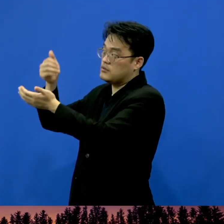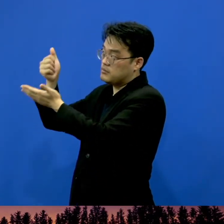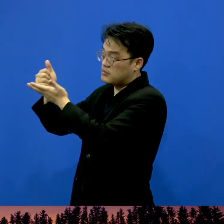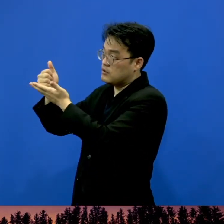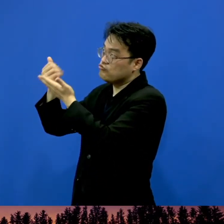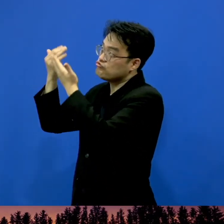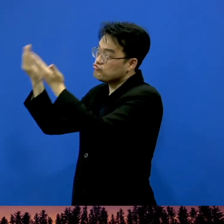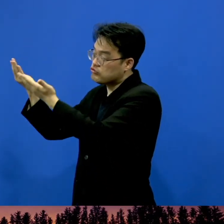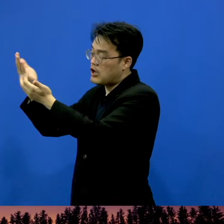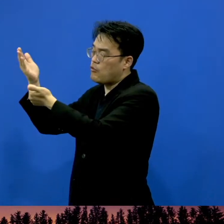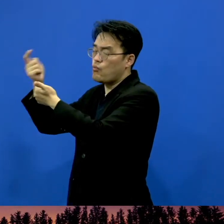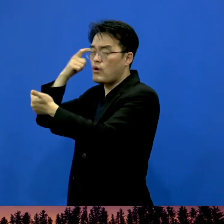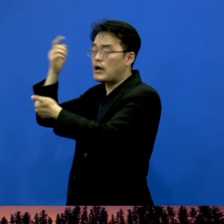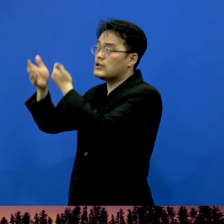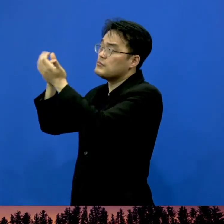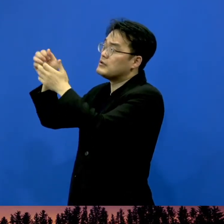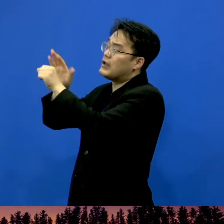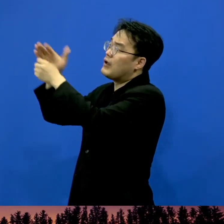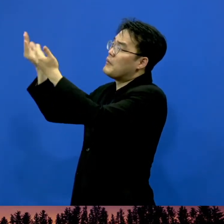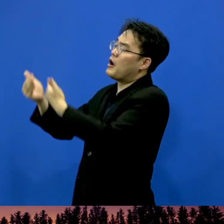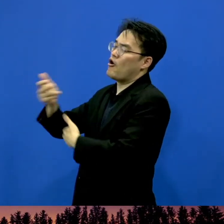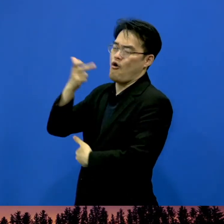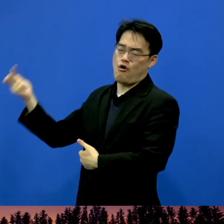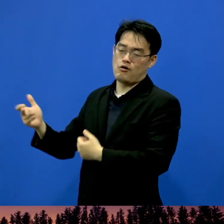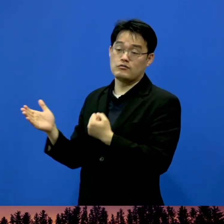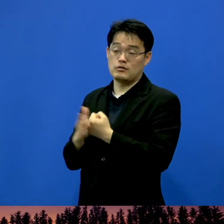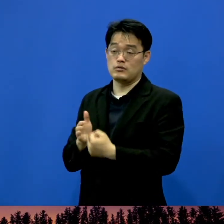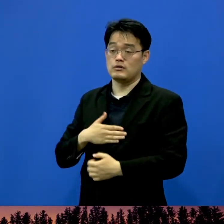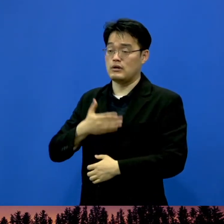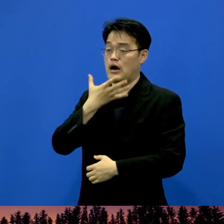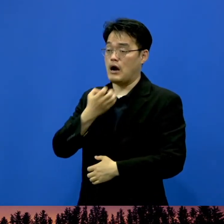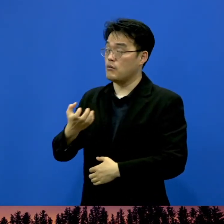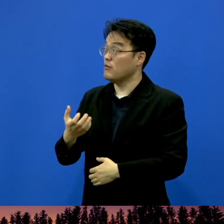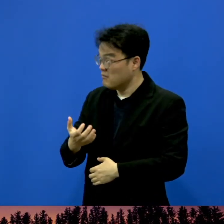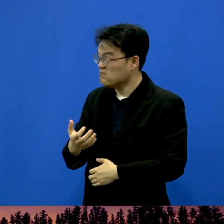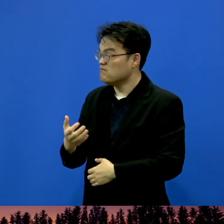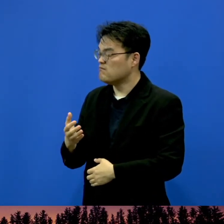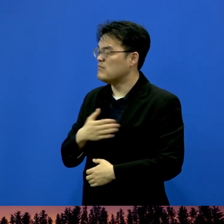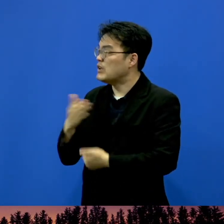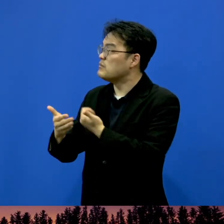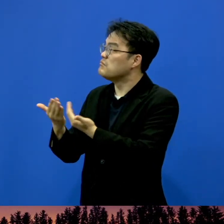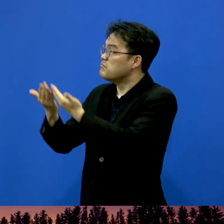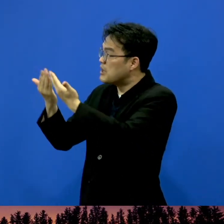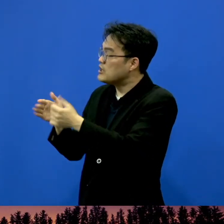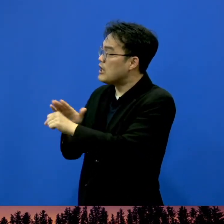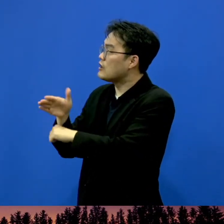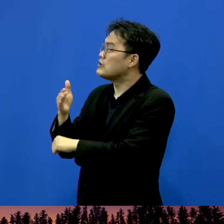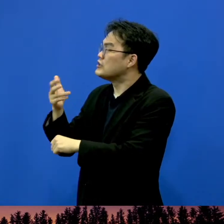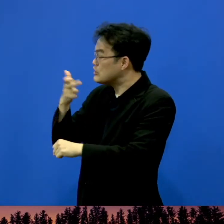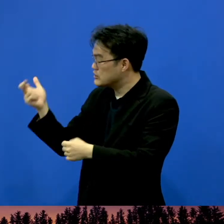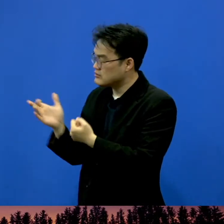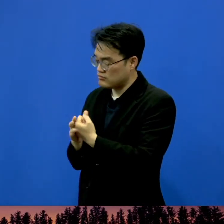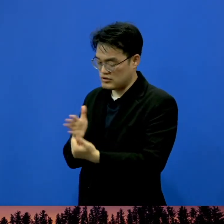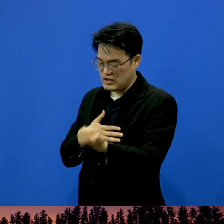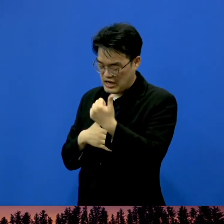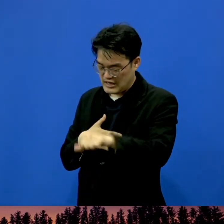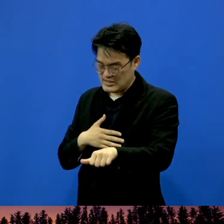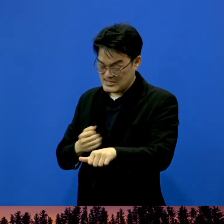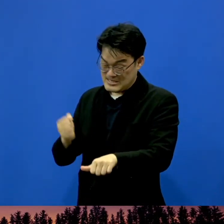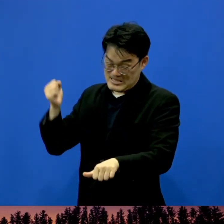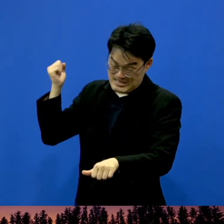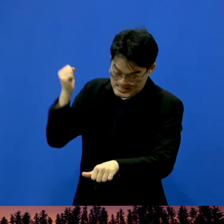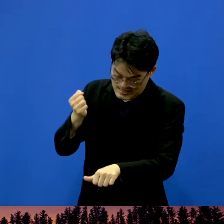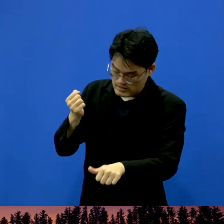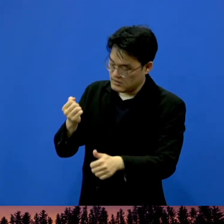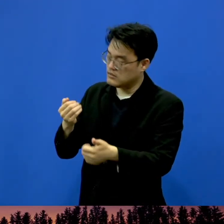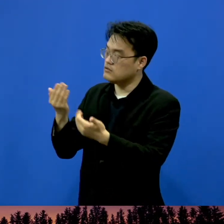그 사랑이 너무 컸기 때문에 아브라함도 자기 아들을 아버지에게 올려놓는 것입니다. 사랑이 사랑을 낳는 것이죠. 사랑을